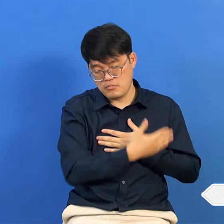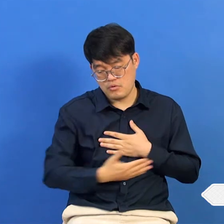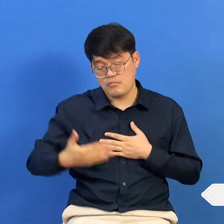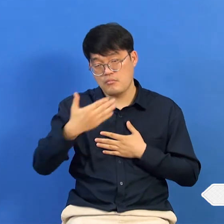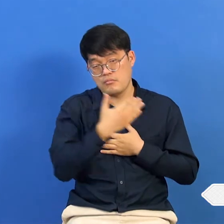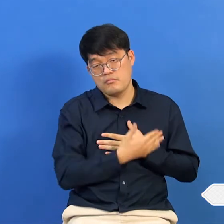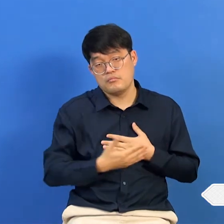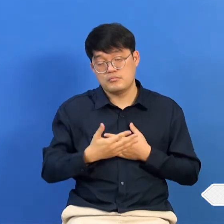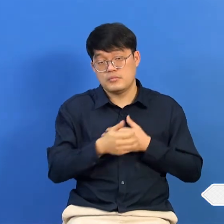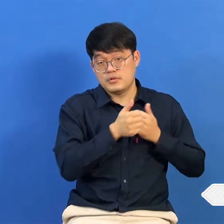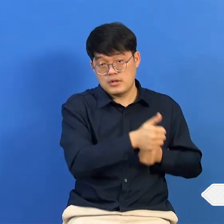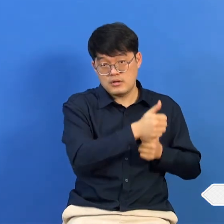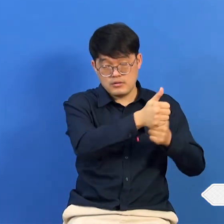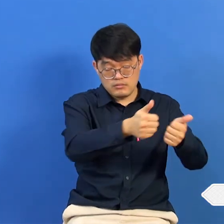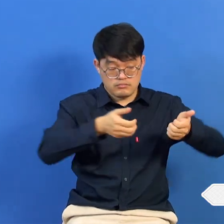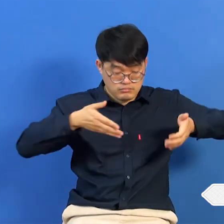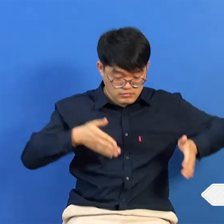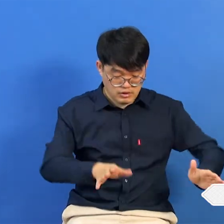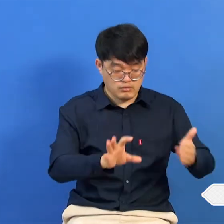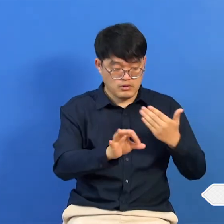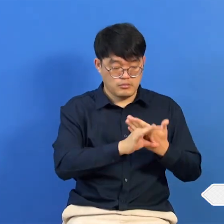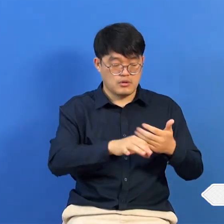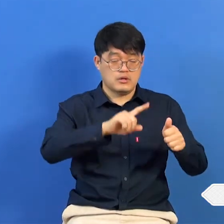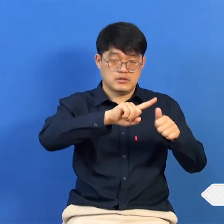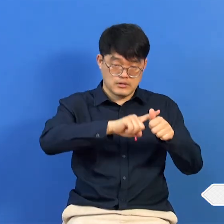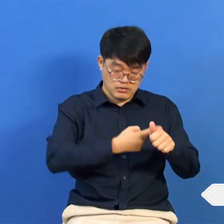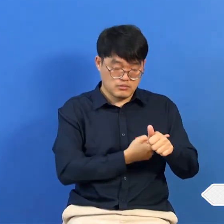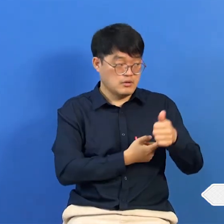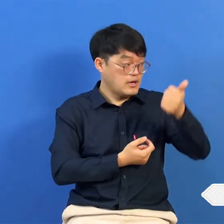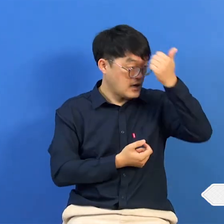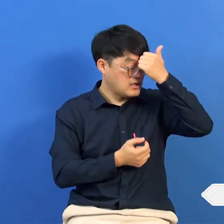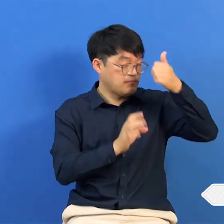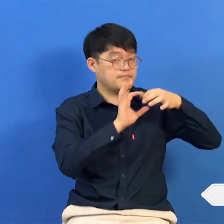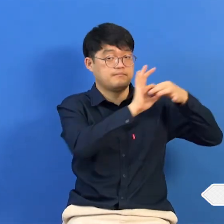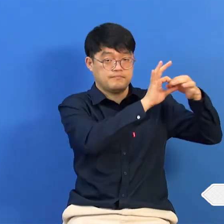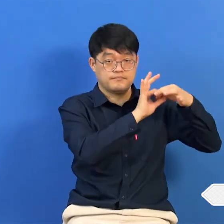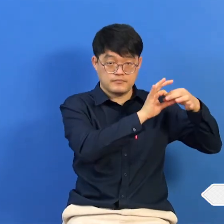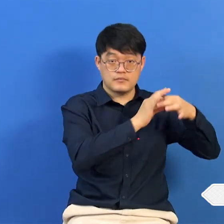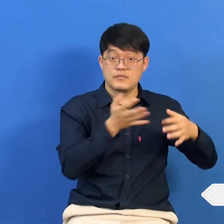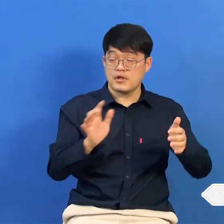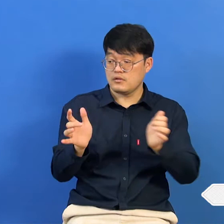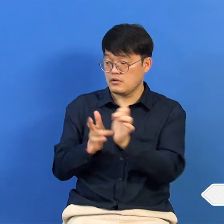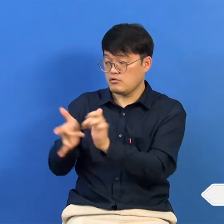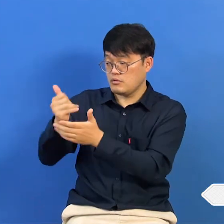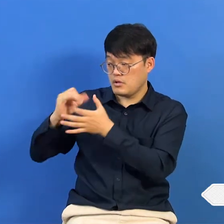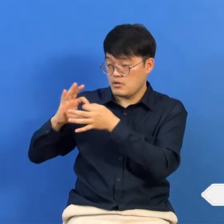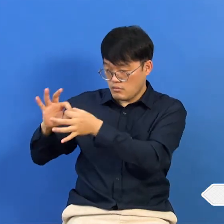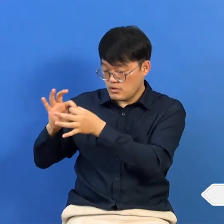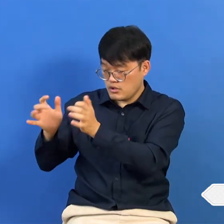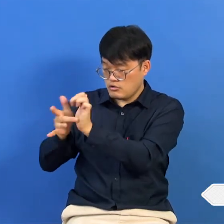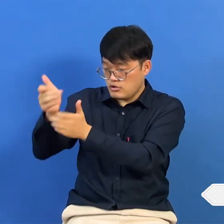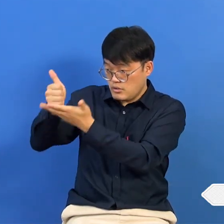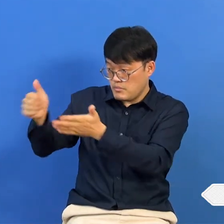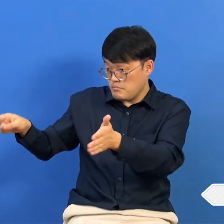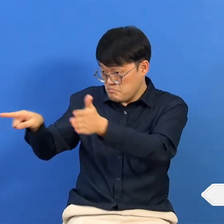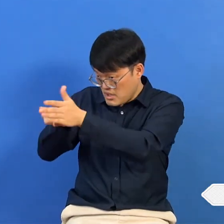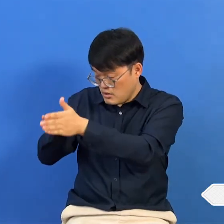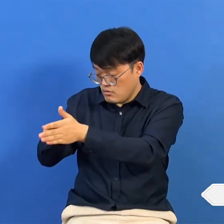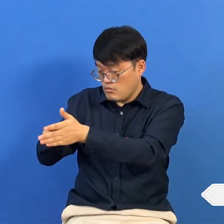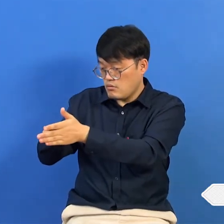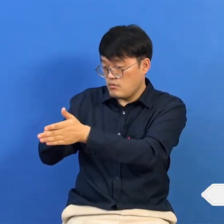태어나기만 하면 자동적으로 아담에게 속하지요. 그런데 예수님에게 속하는 것은 예수님을 믿고 영접하기만 하면